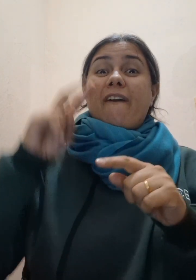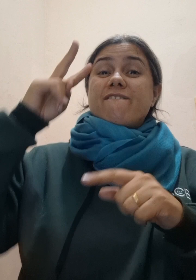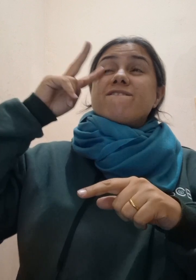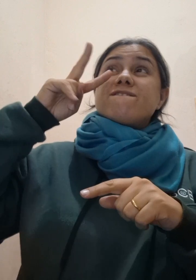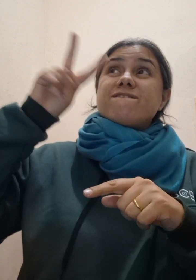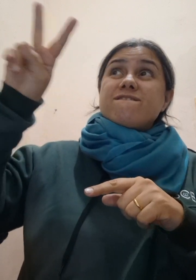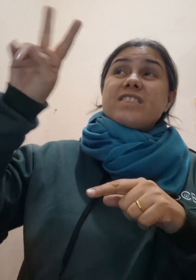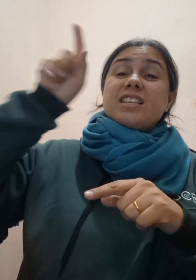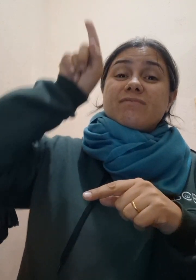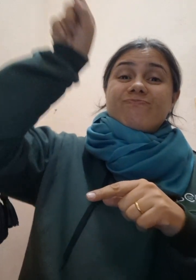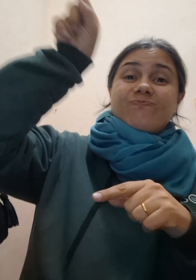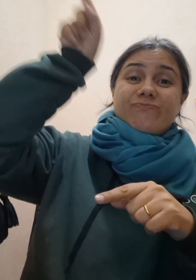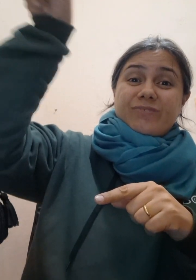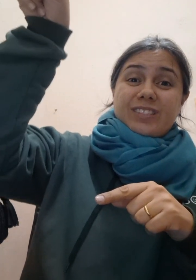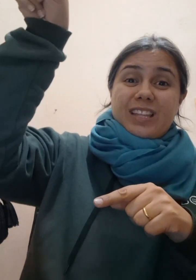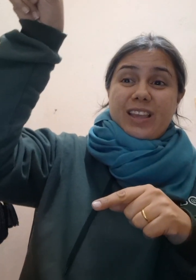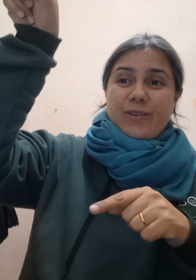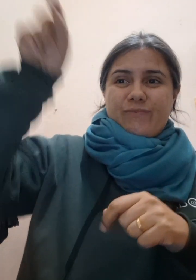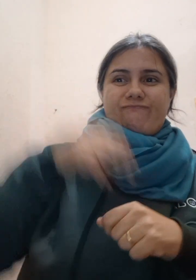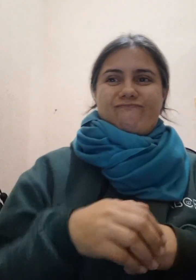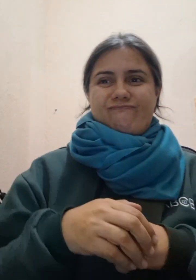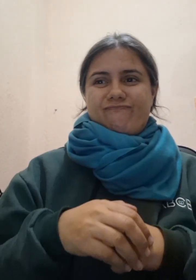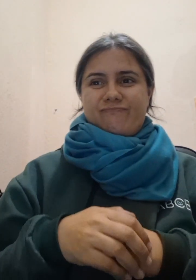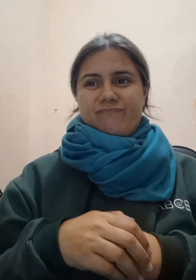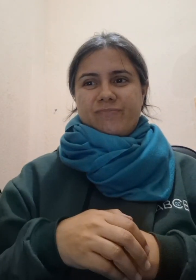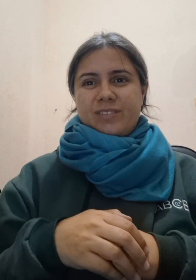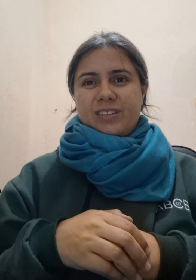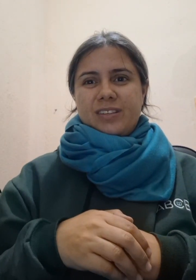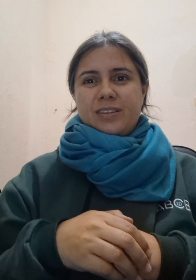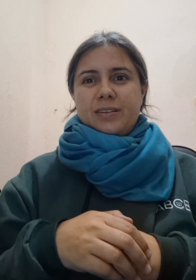sofrimento, mas da maneira que Deus vê,